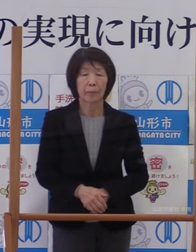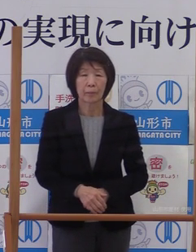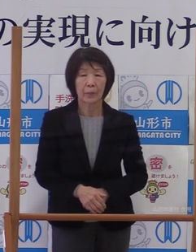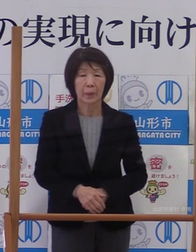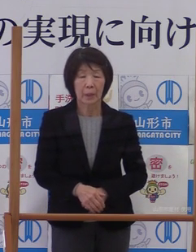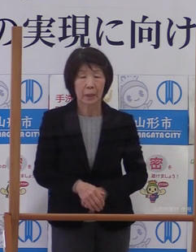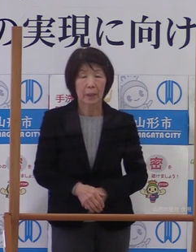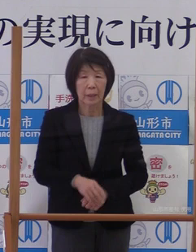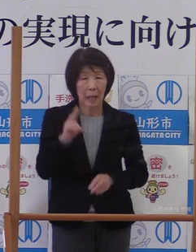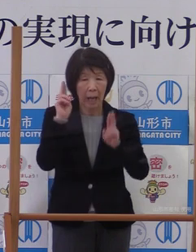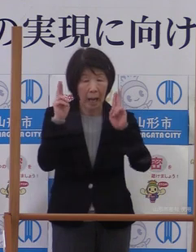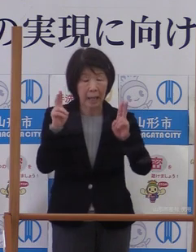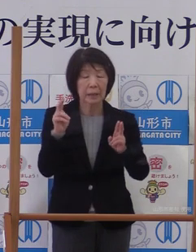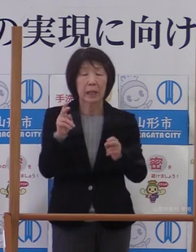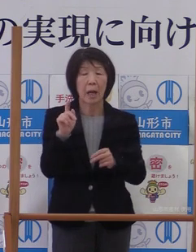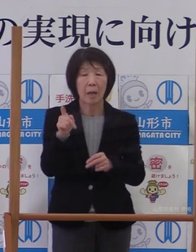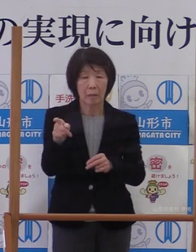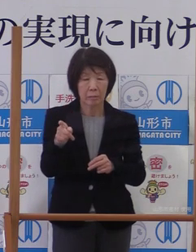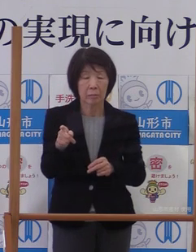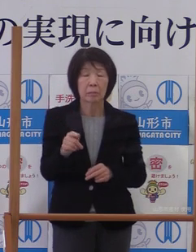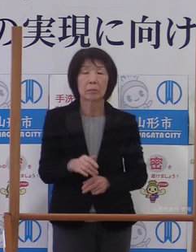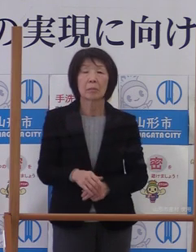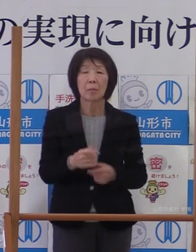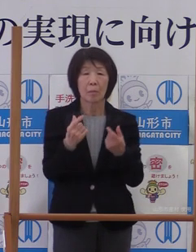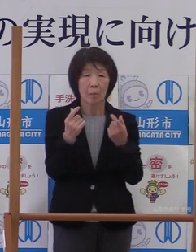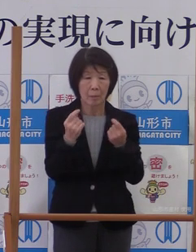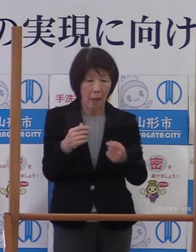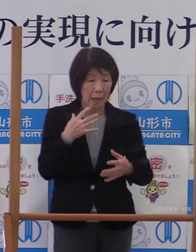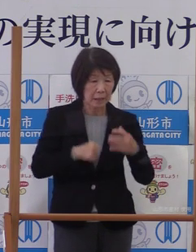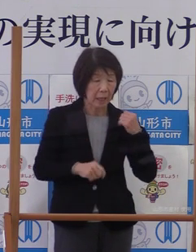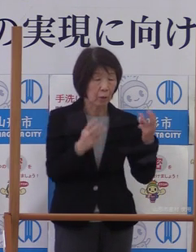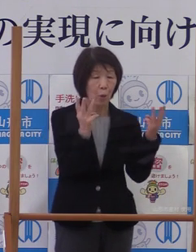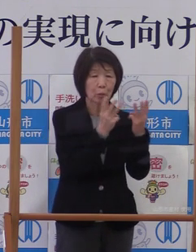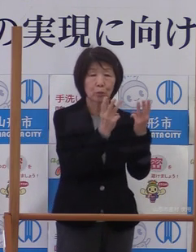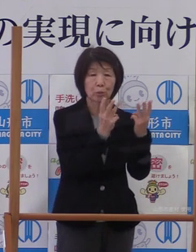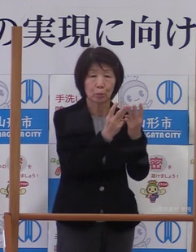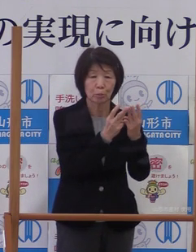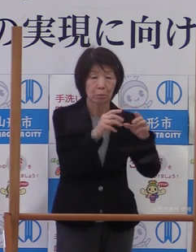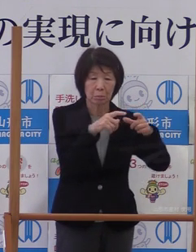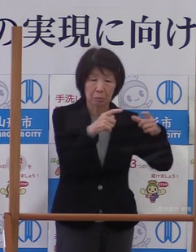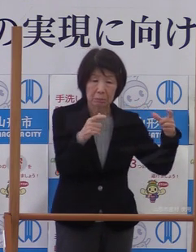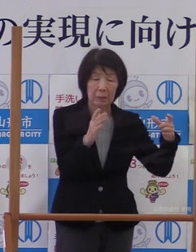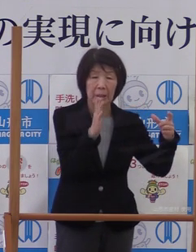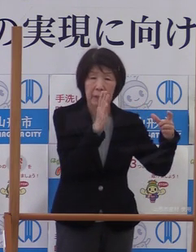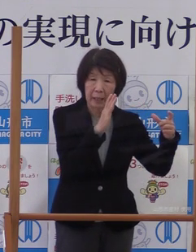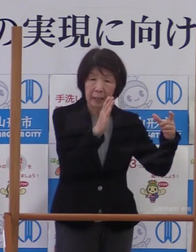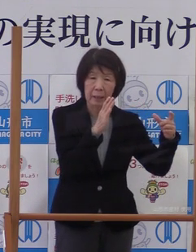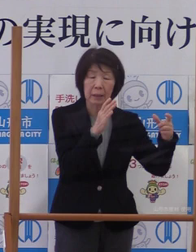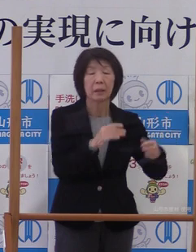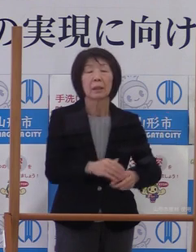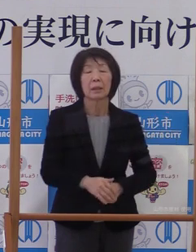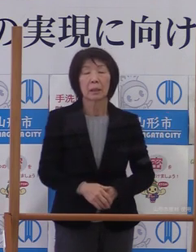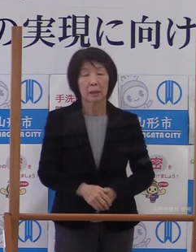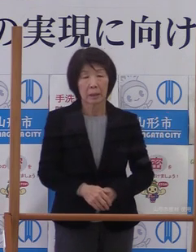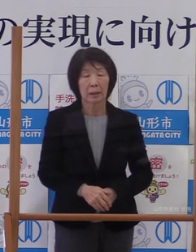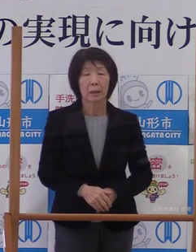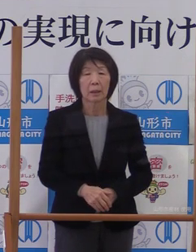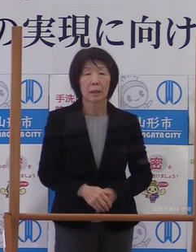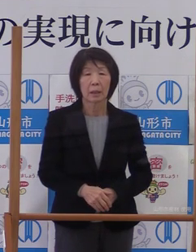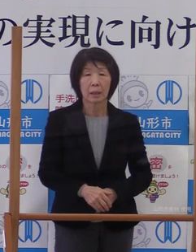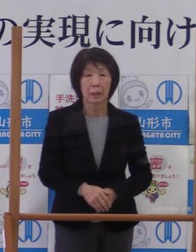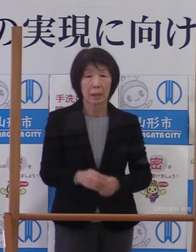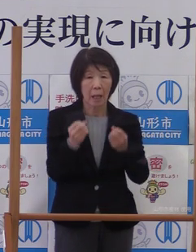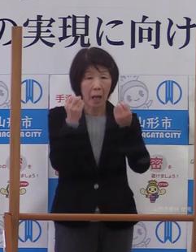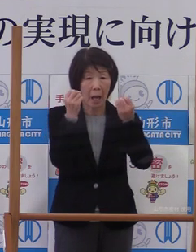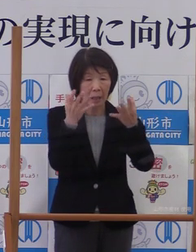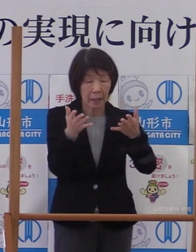事業者さんもそのこれから生徒数も増えていかない中で、なかなか増えない中でですね、新